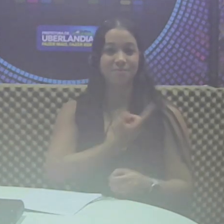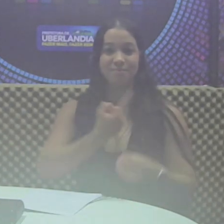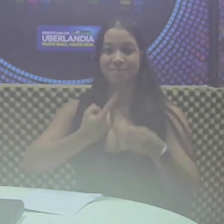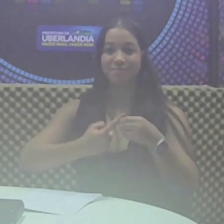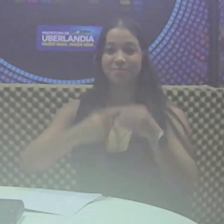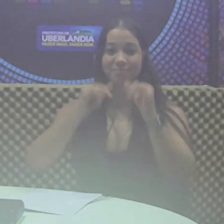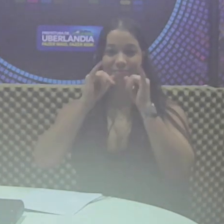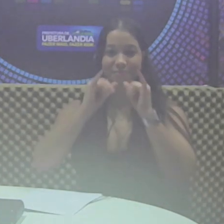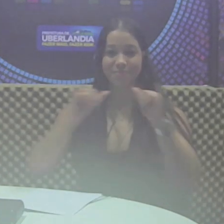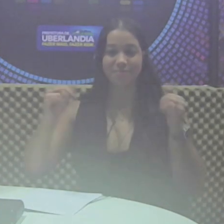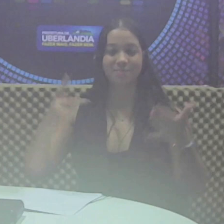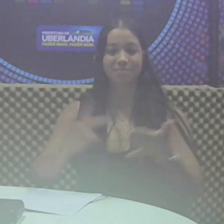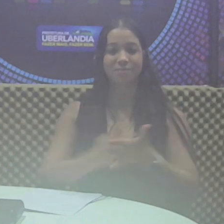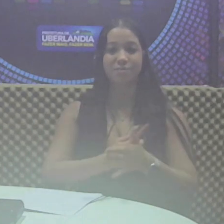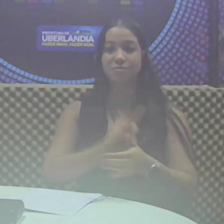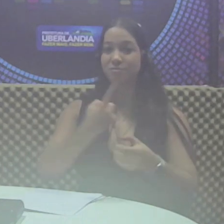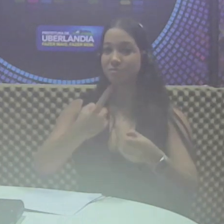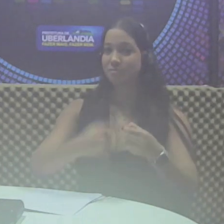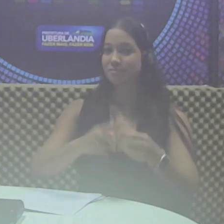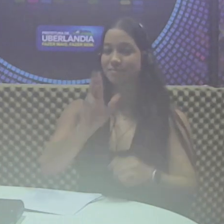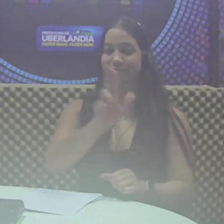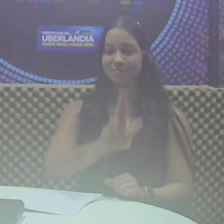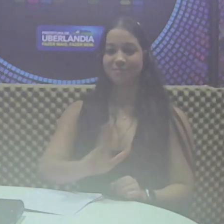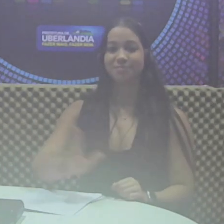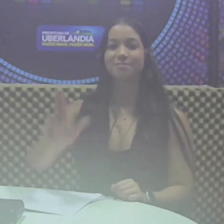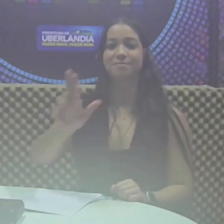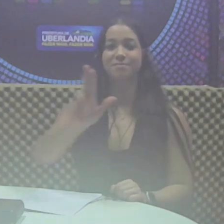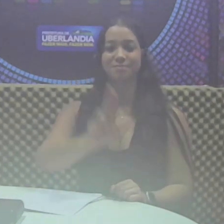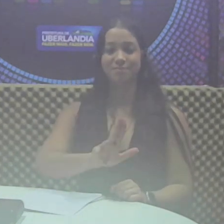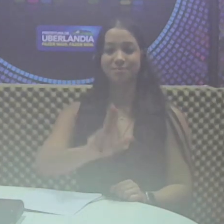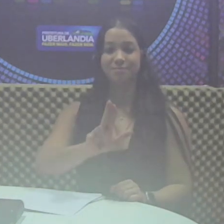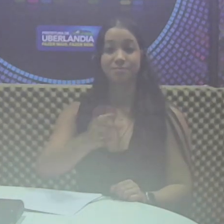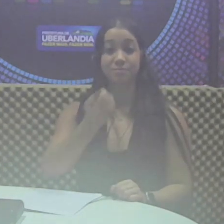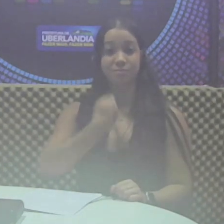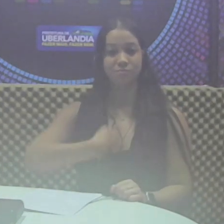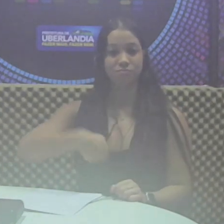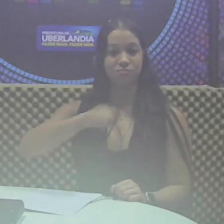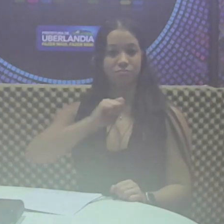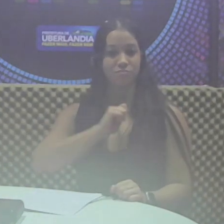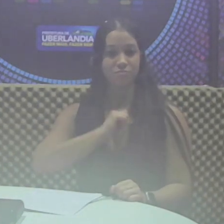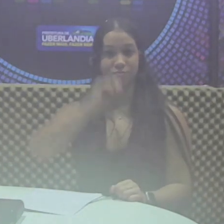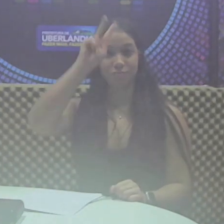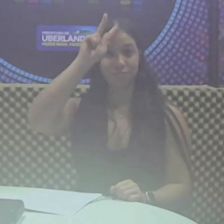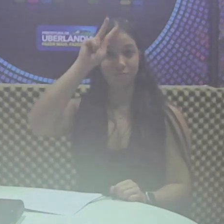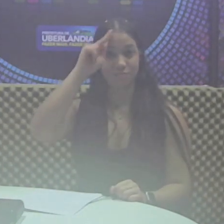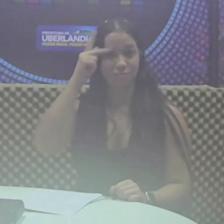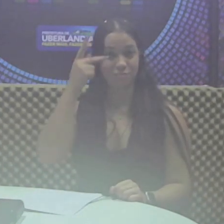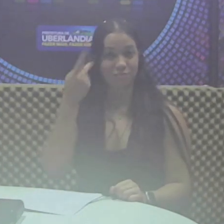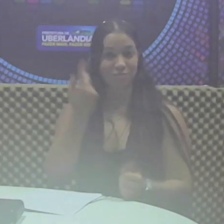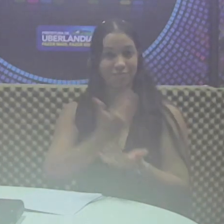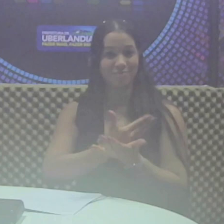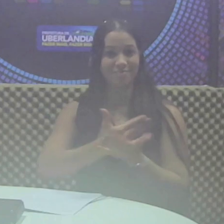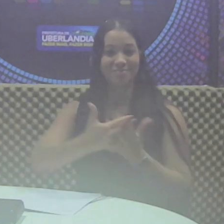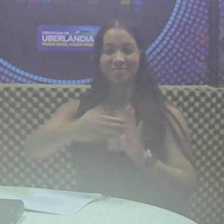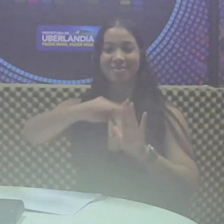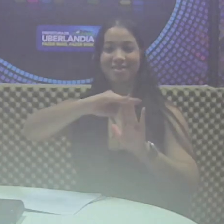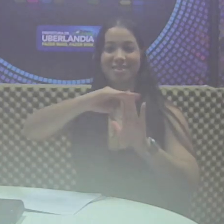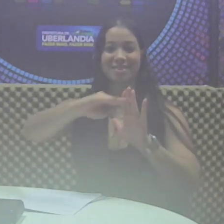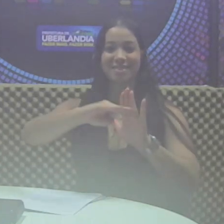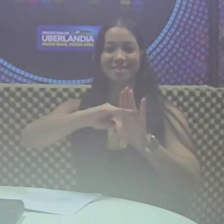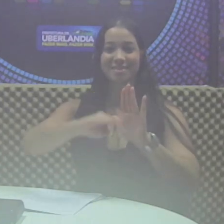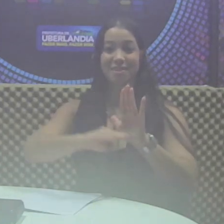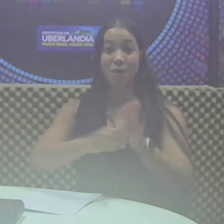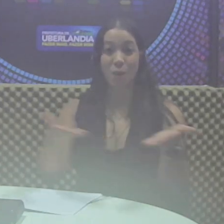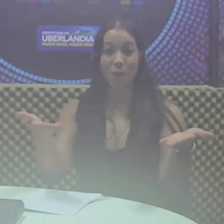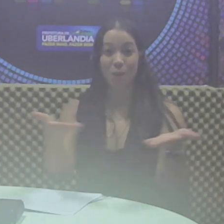Cidade com um boletim de notícias sobre o que de fato acontece em Uberlândia. Eu sou Ismênia Keller e começamos com os destaques da edição